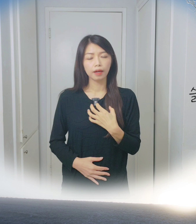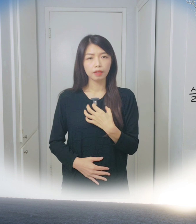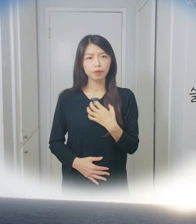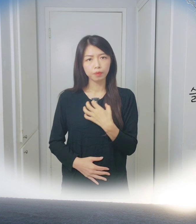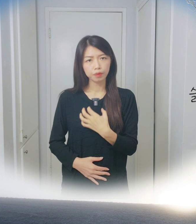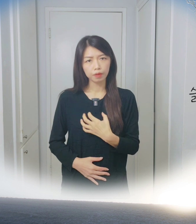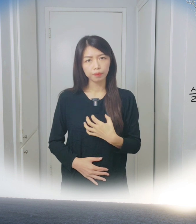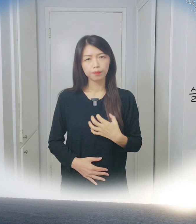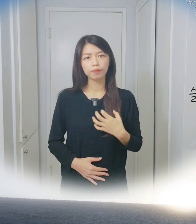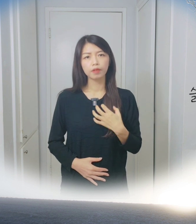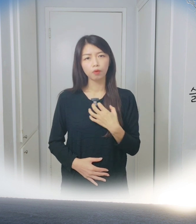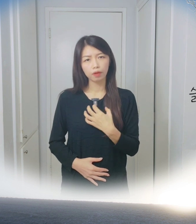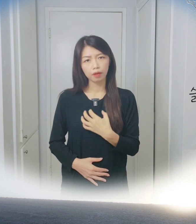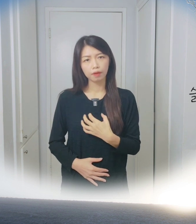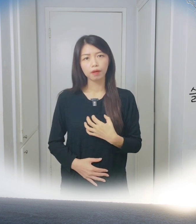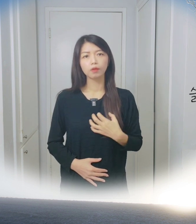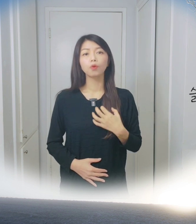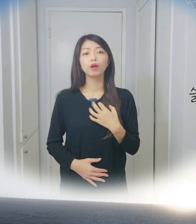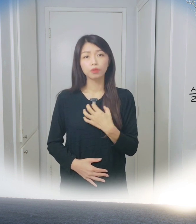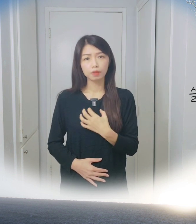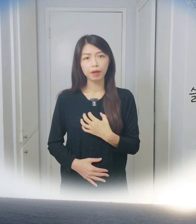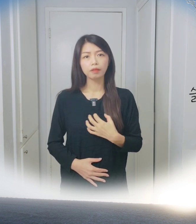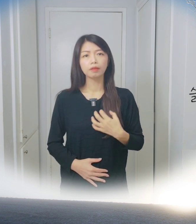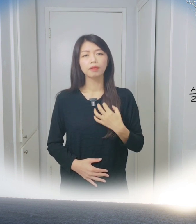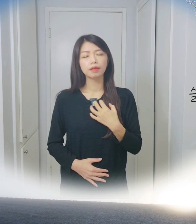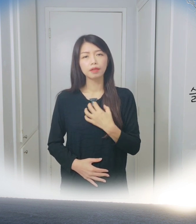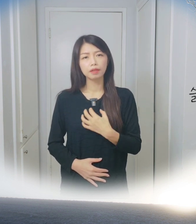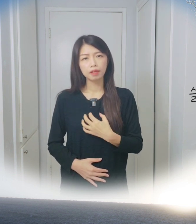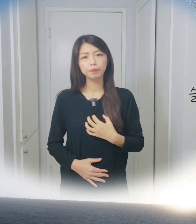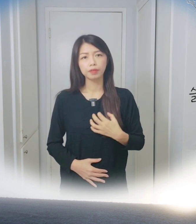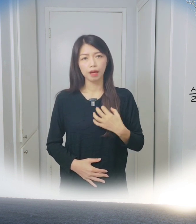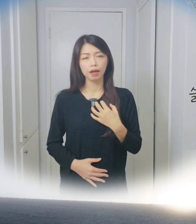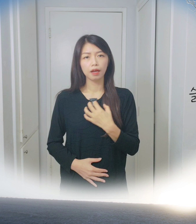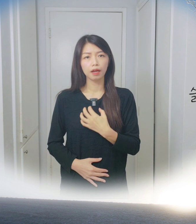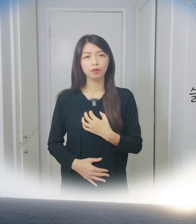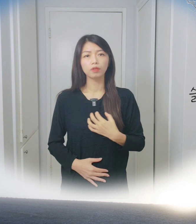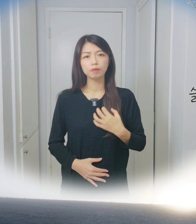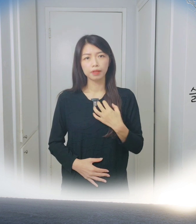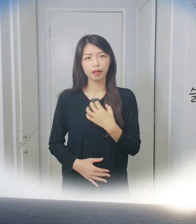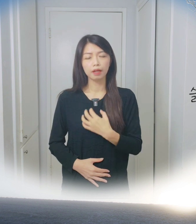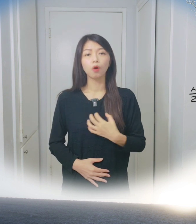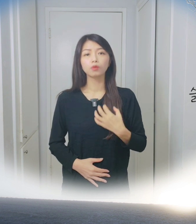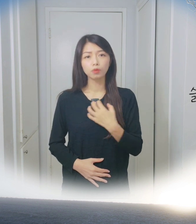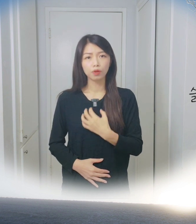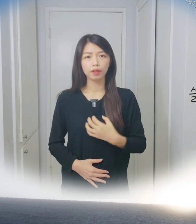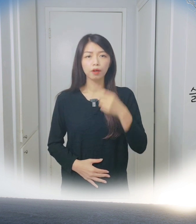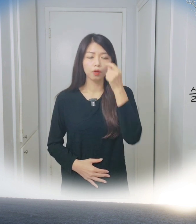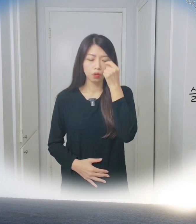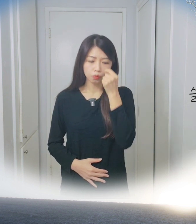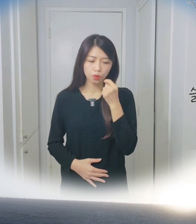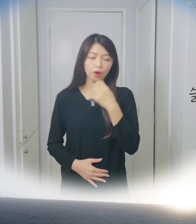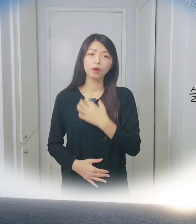이 가슴 있는 부분을 이렇게 돌려주시면 슬프다 이런 뜻입니다. 걱정